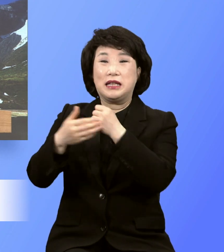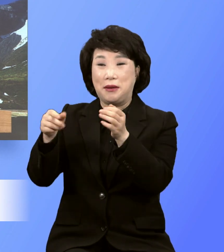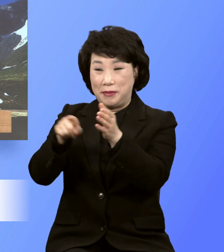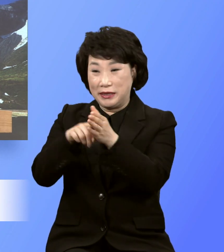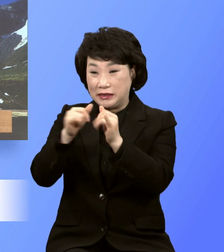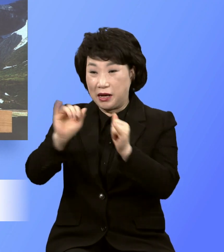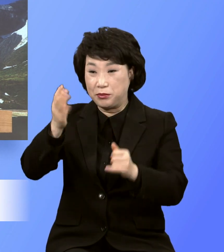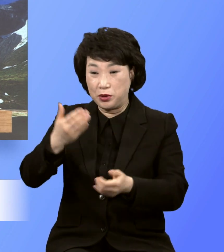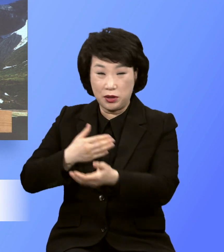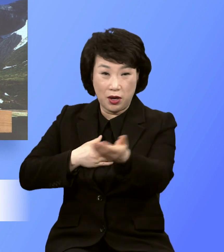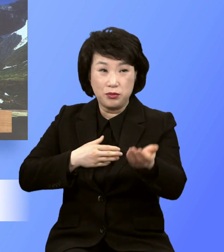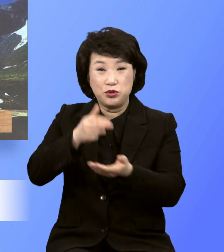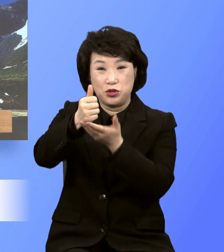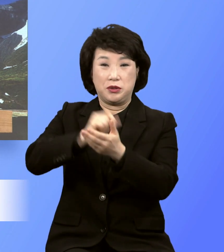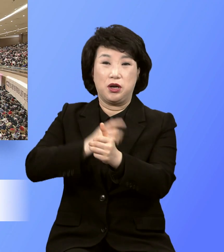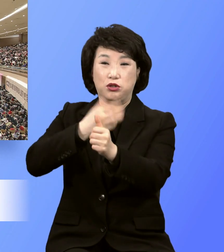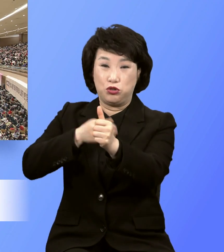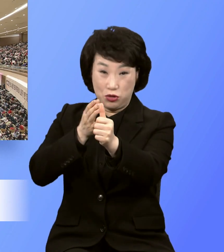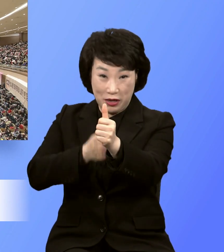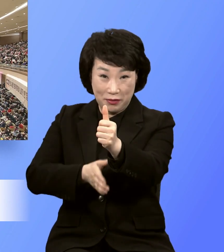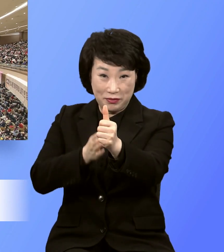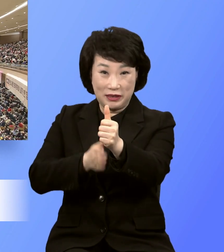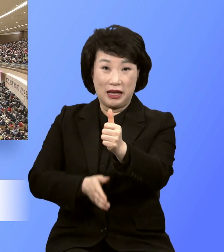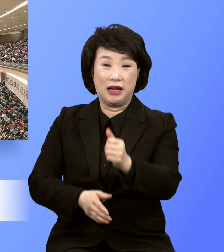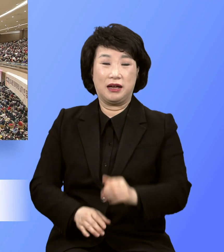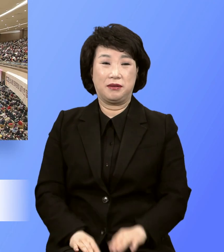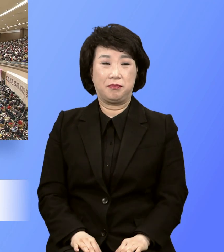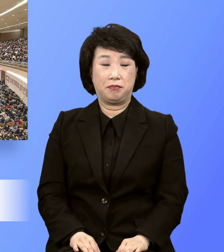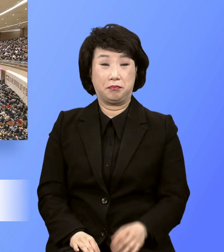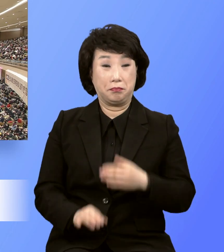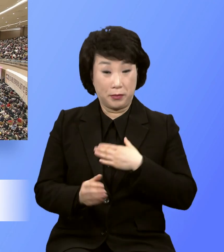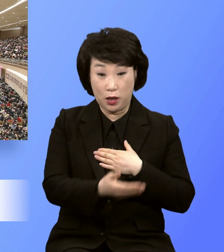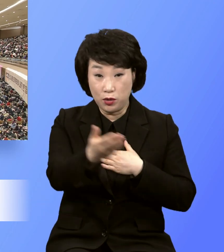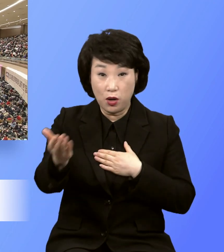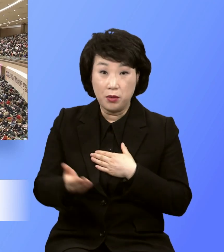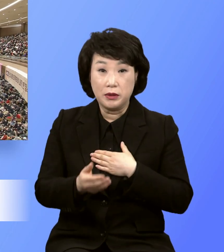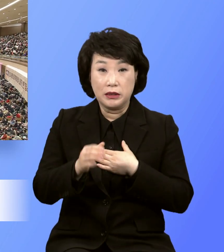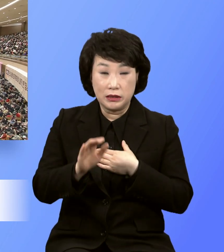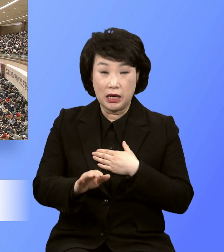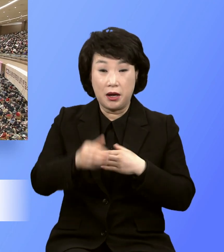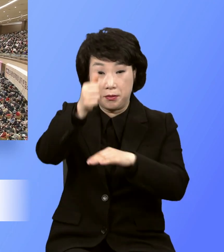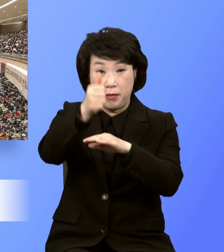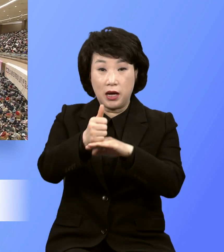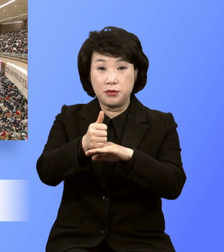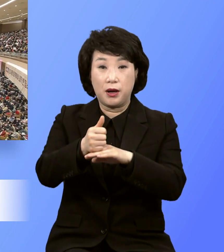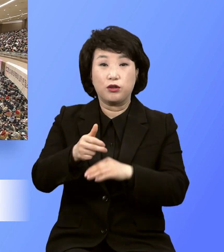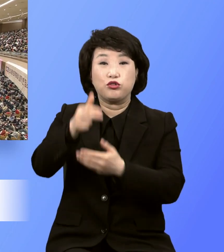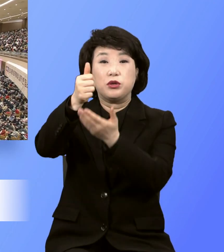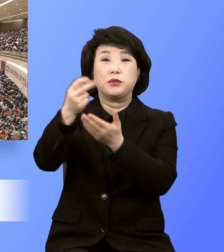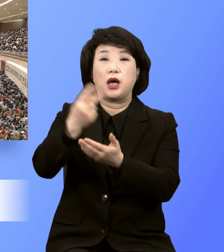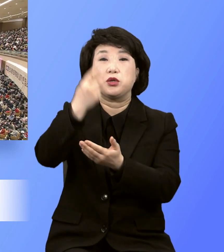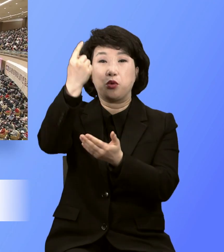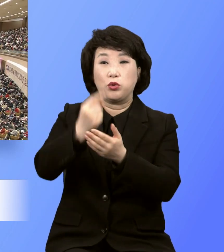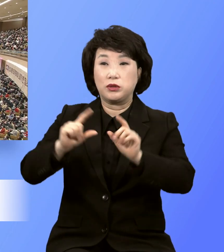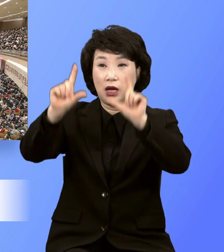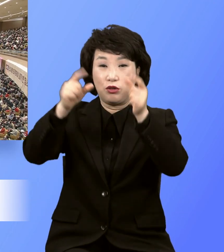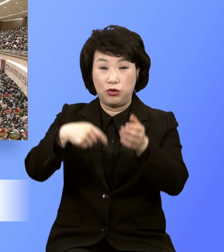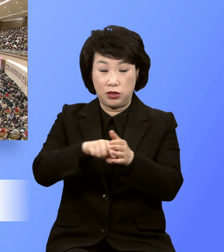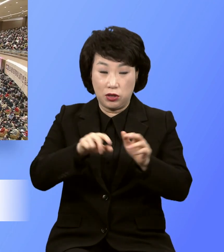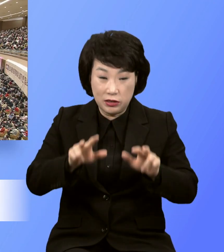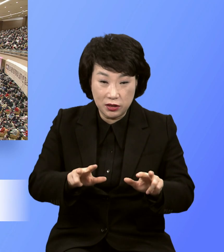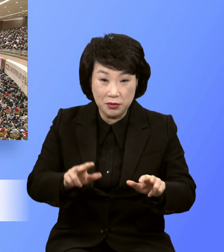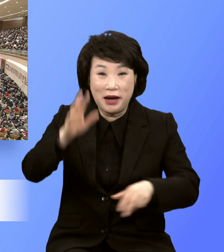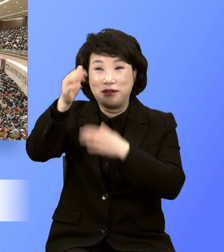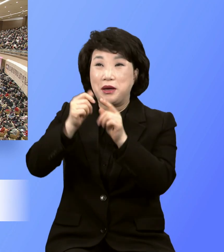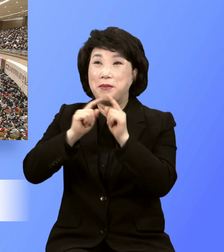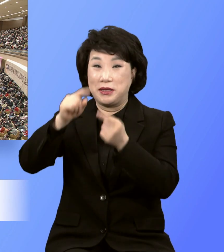사람 되기를 주님의 이름으로 축원합니다. 그래서 나와 여러분들도 마지막 재림의 날을 위해서 지금